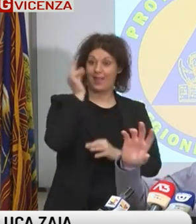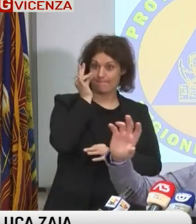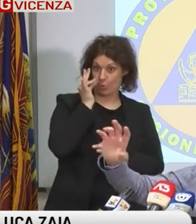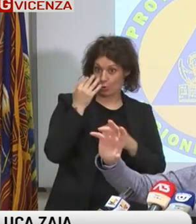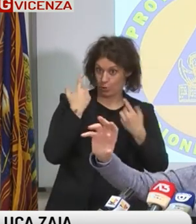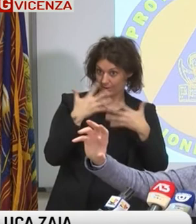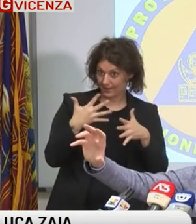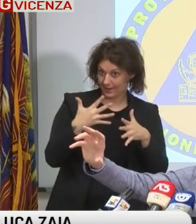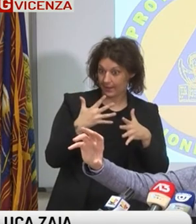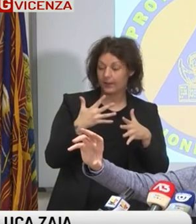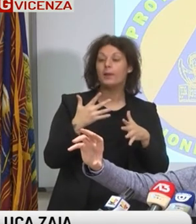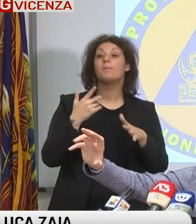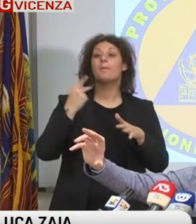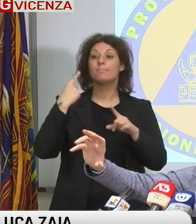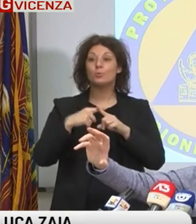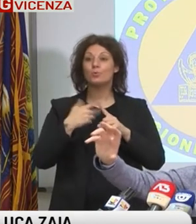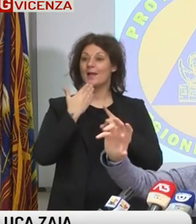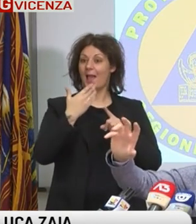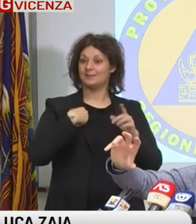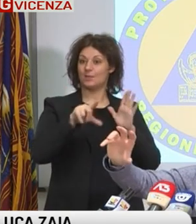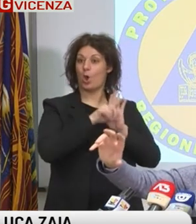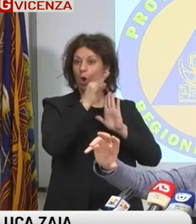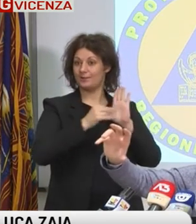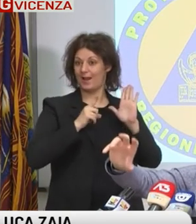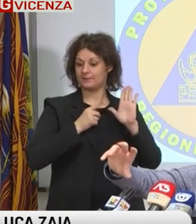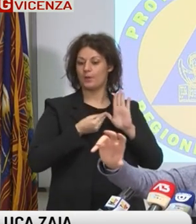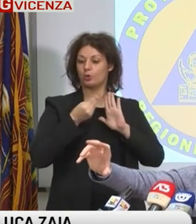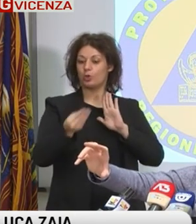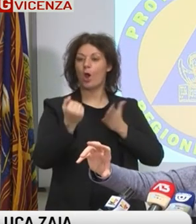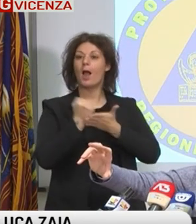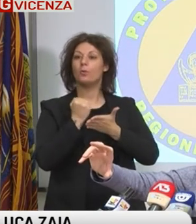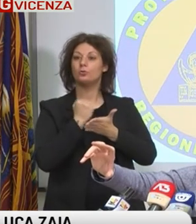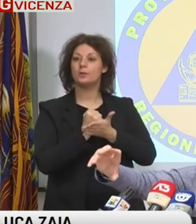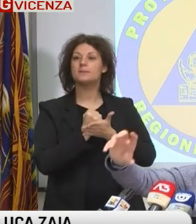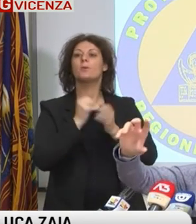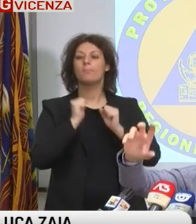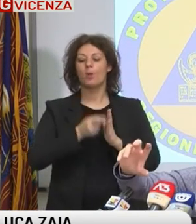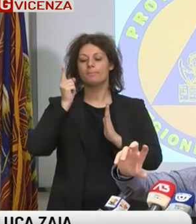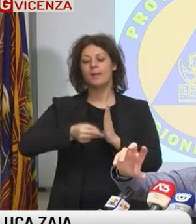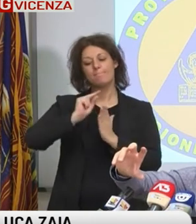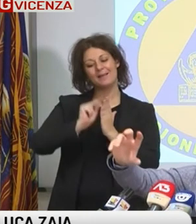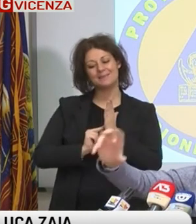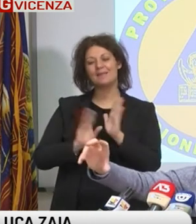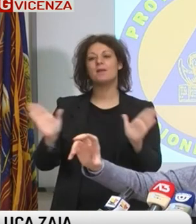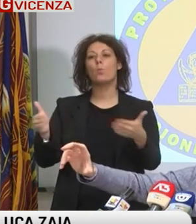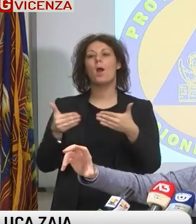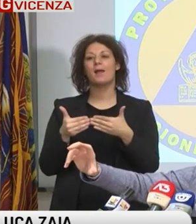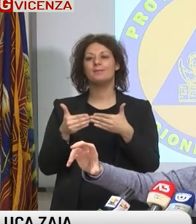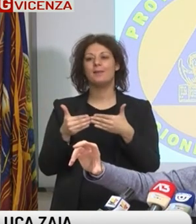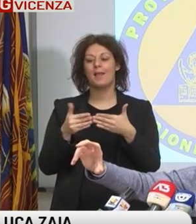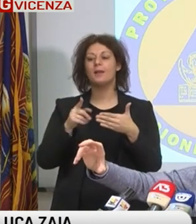anche autorizzato con ordinanza a fare ovviamente la prescrizione della quarantena che è valida ai fini